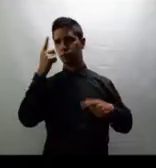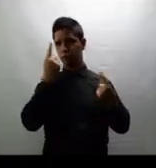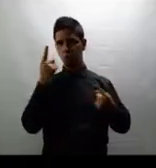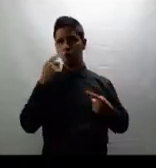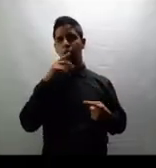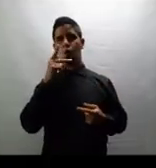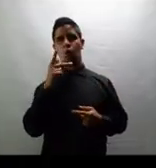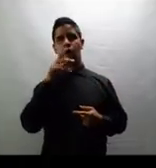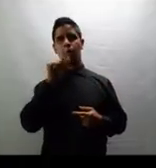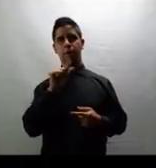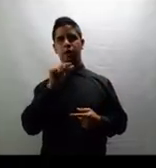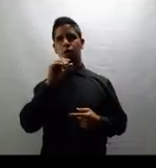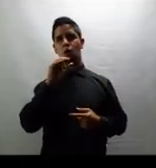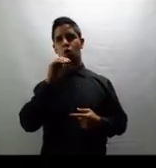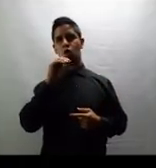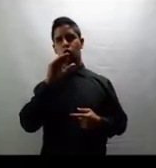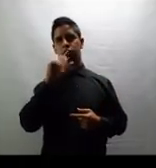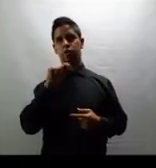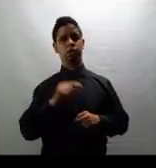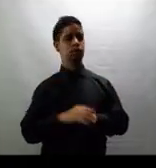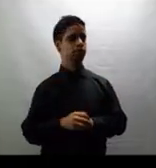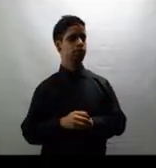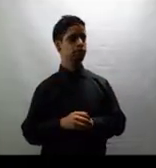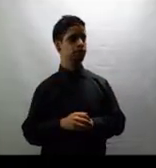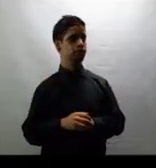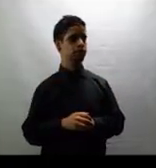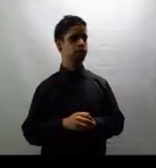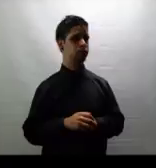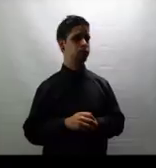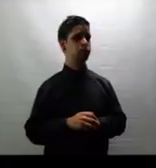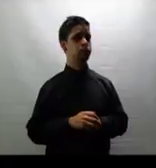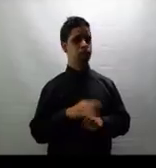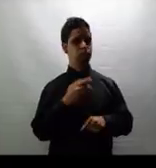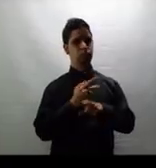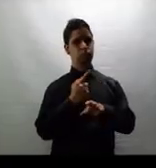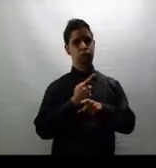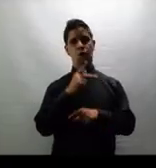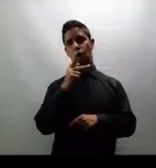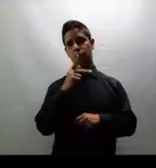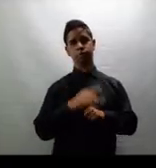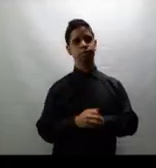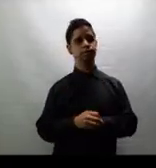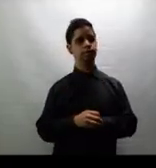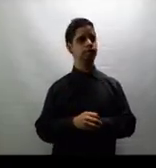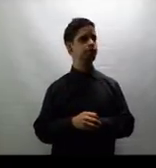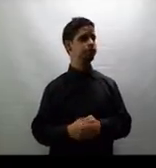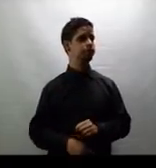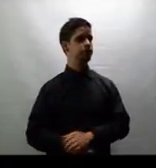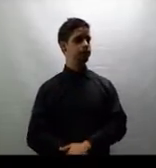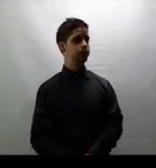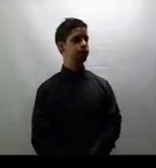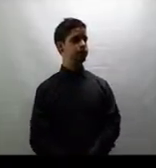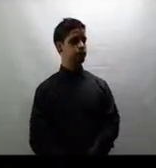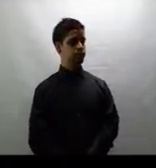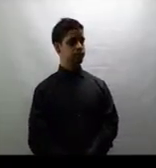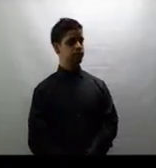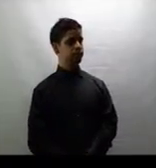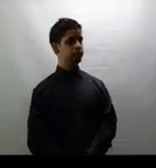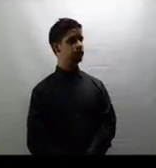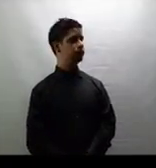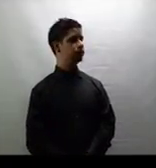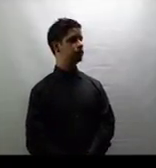es de octubre en el estado en la en la página de la fundación